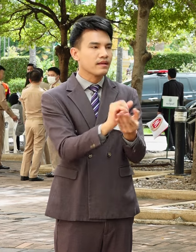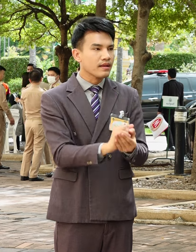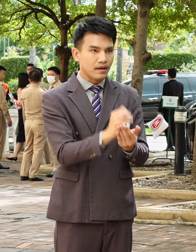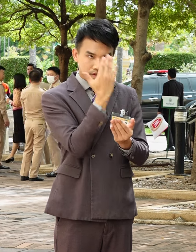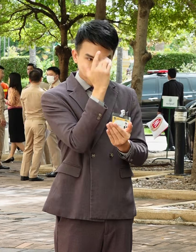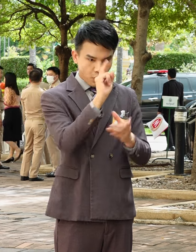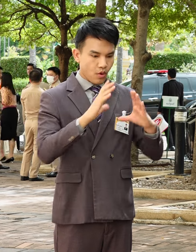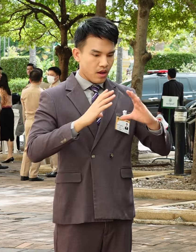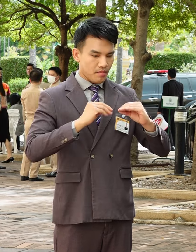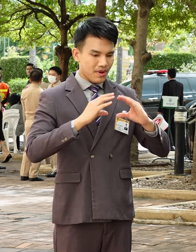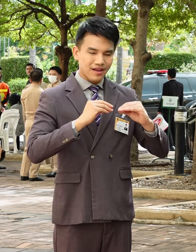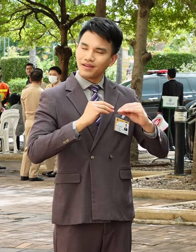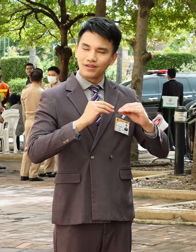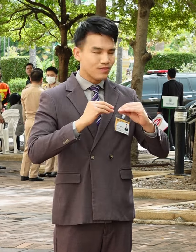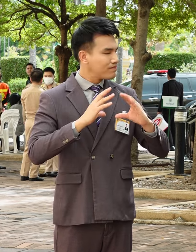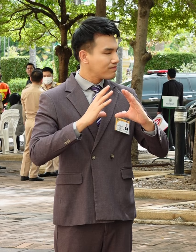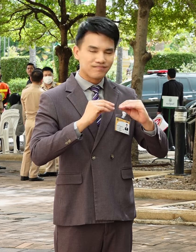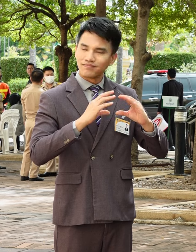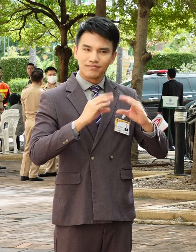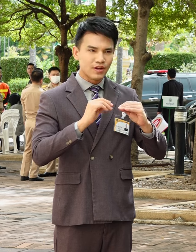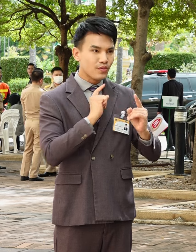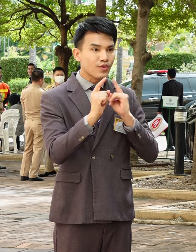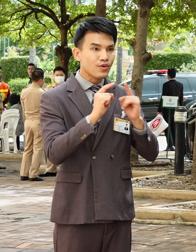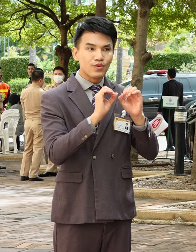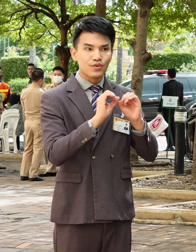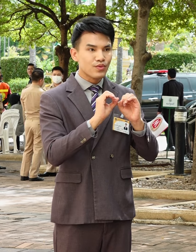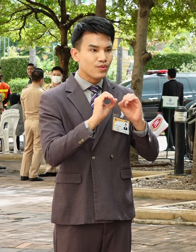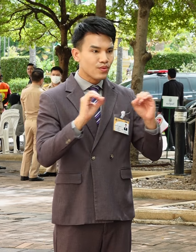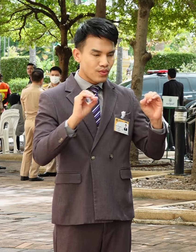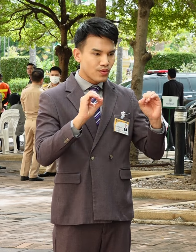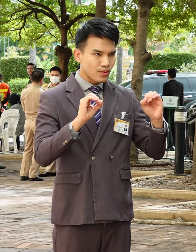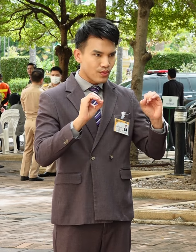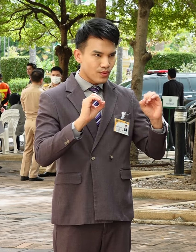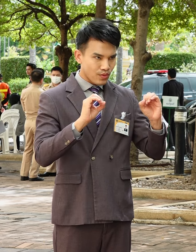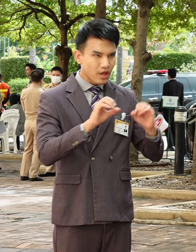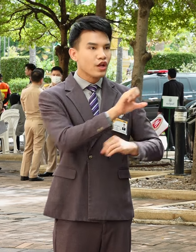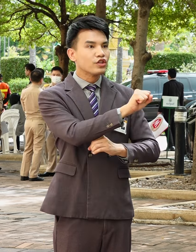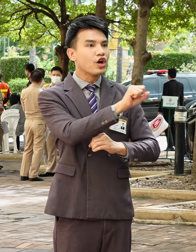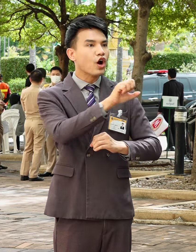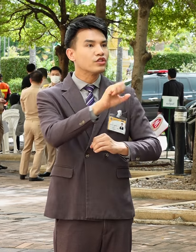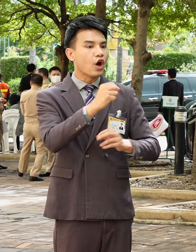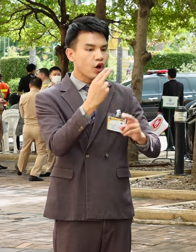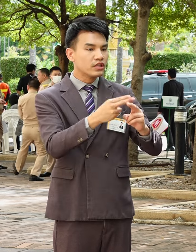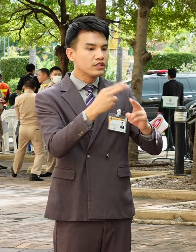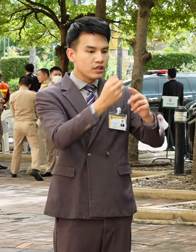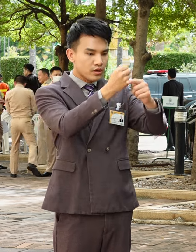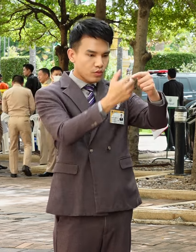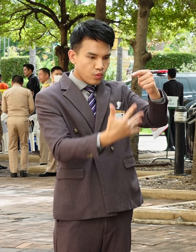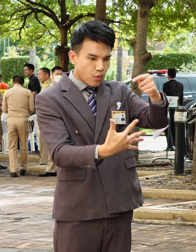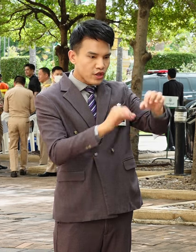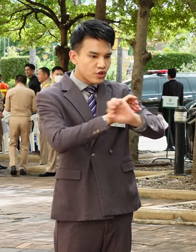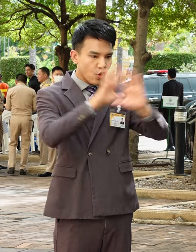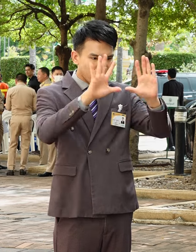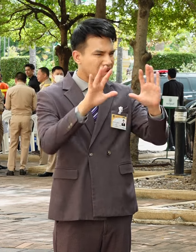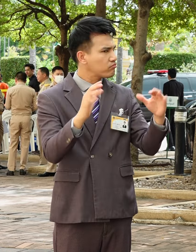ที่ประชุมไม่เคยย้ำว่าไม่เคยมีการพูดถึงประเด็นการกำจัดปาร์ตี้ลิสต์นะครับและที่สำคัญจะมีห